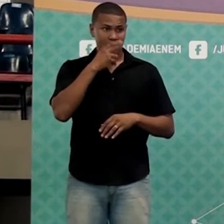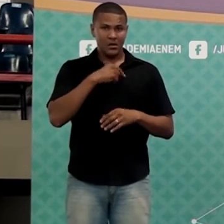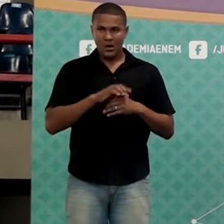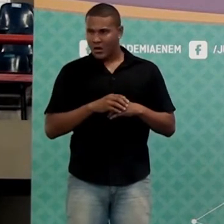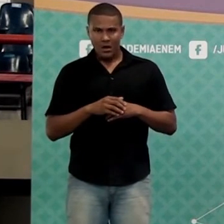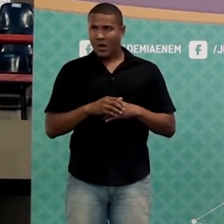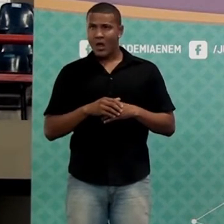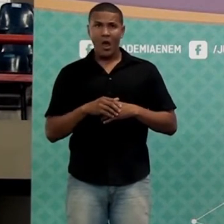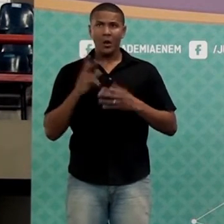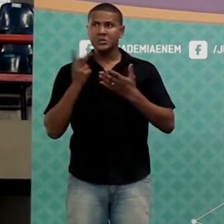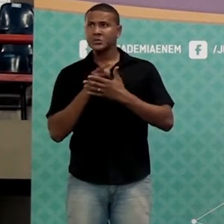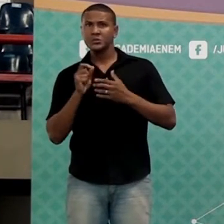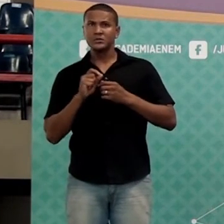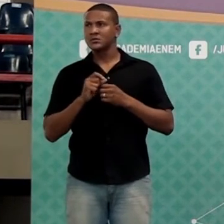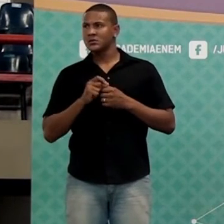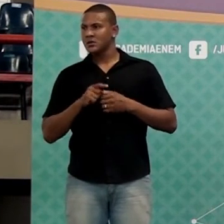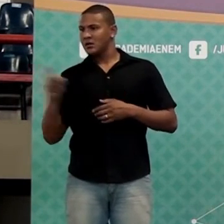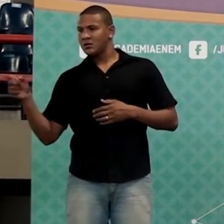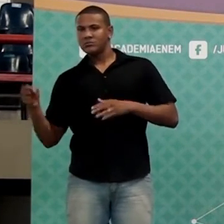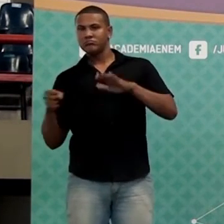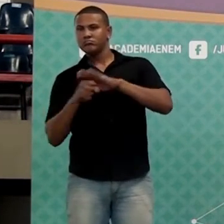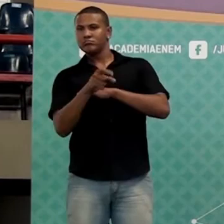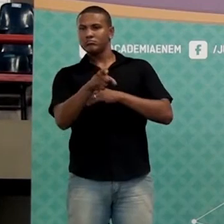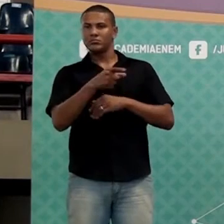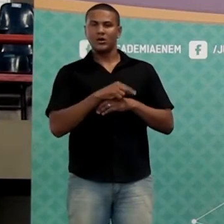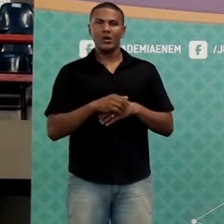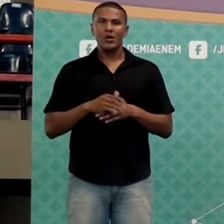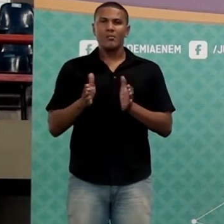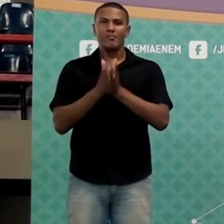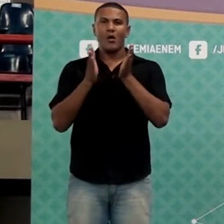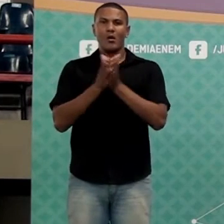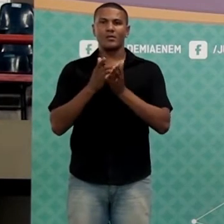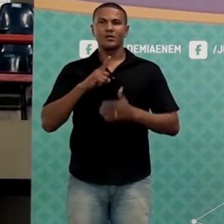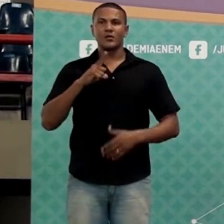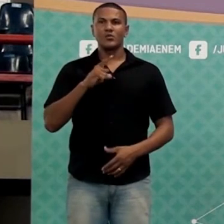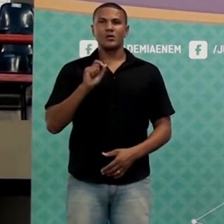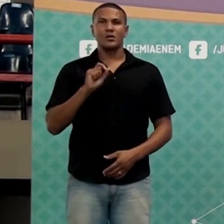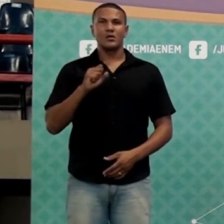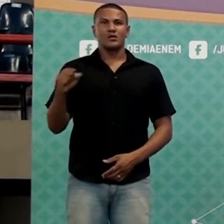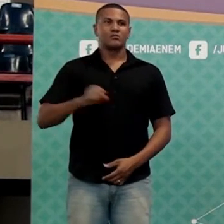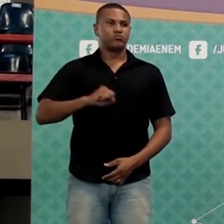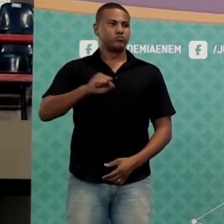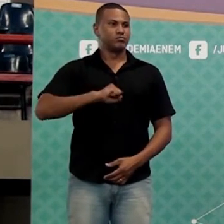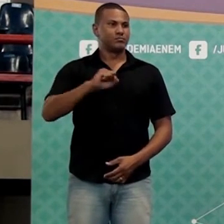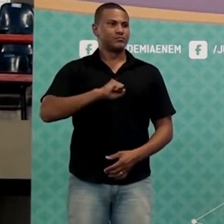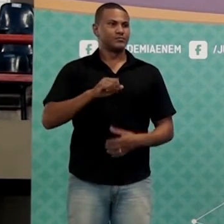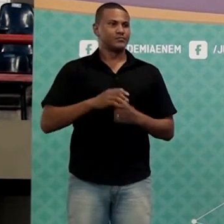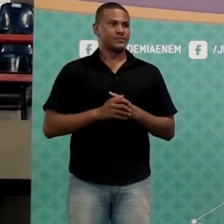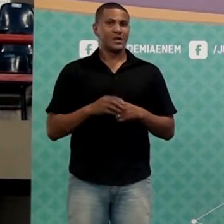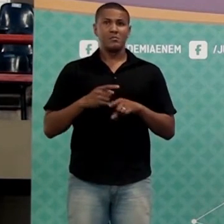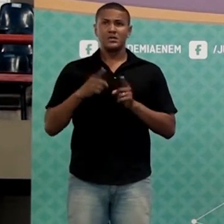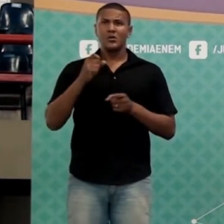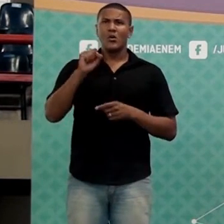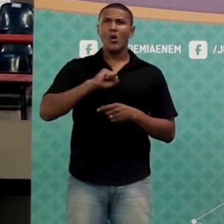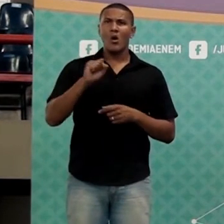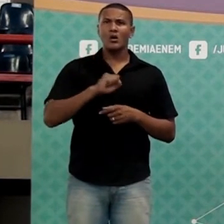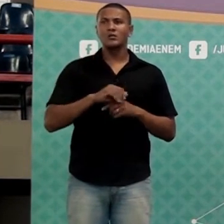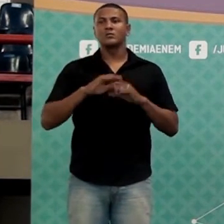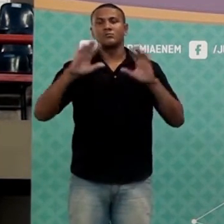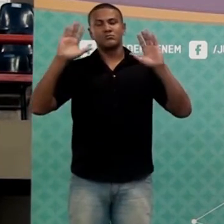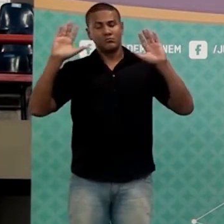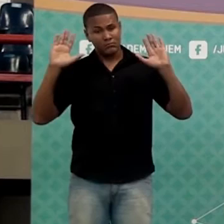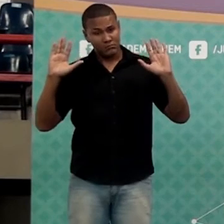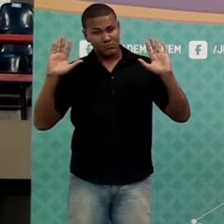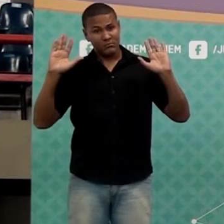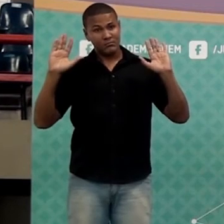pego os pobres, porque eles têm o quê como arma? Carreira. Mas se ele correr muito, mas dizem, e